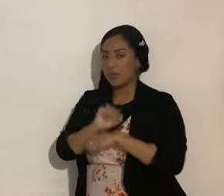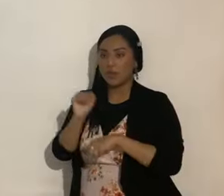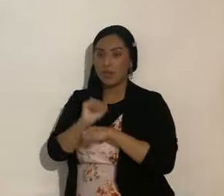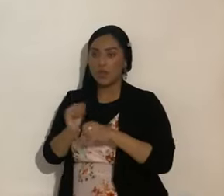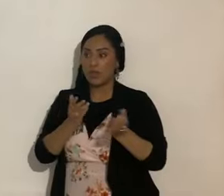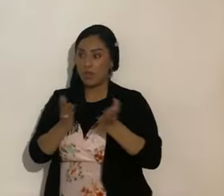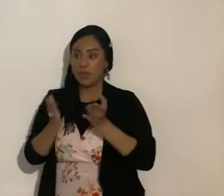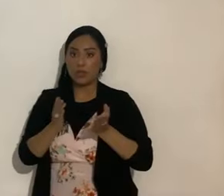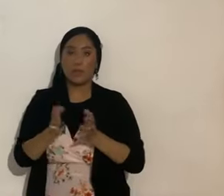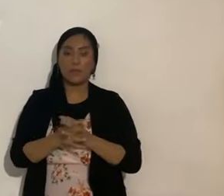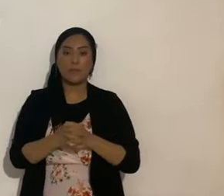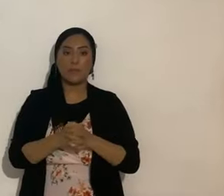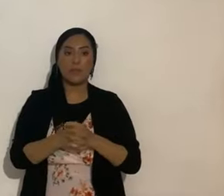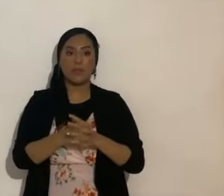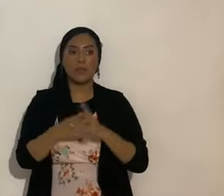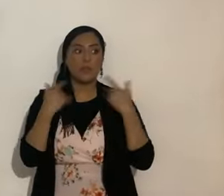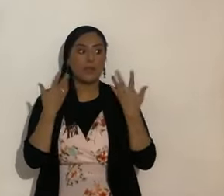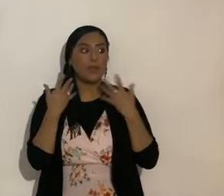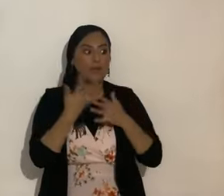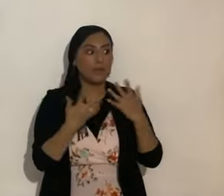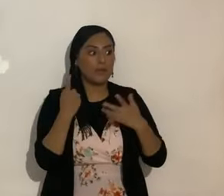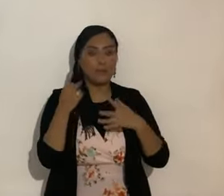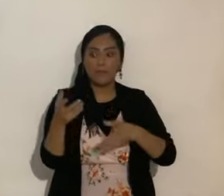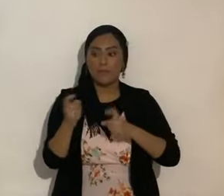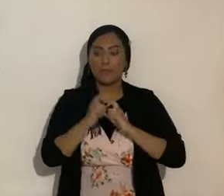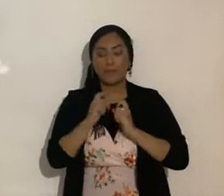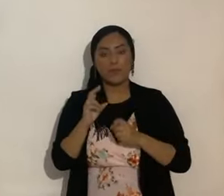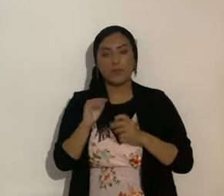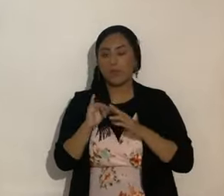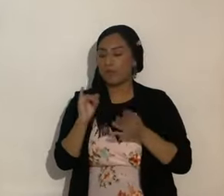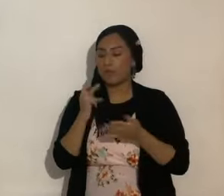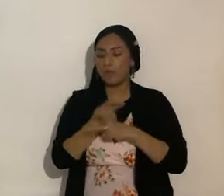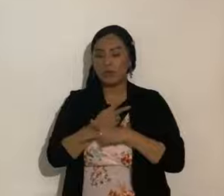obra por estar esperando algo. Eso es horrible, eso es lo peor